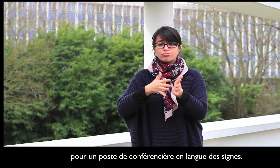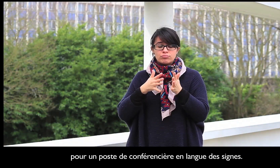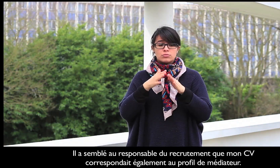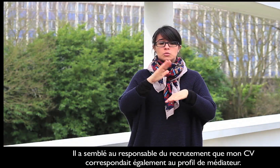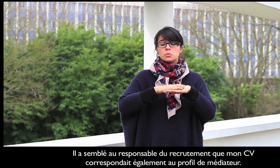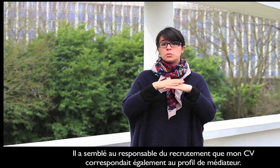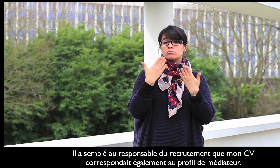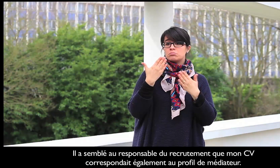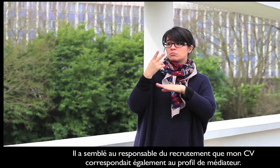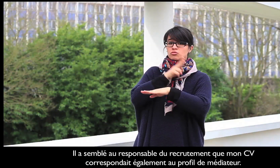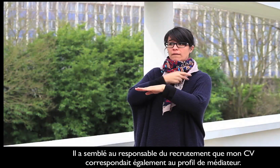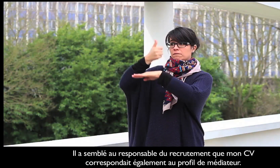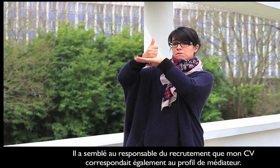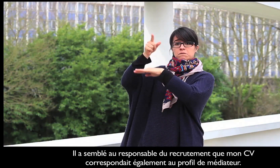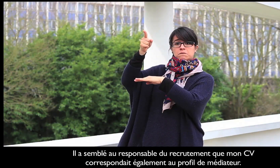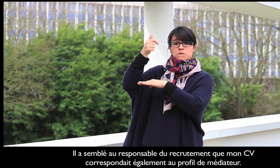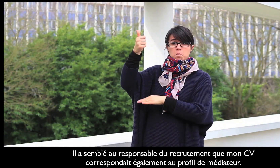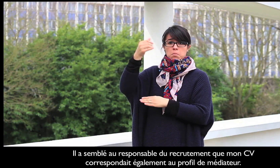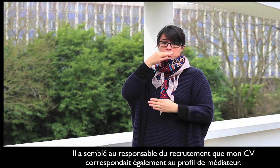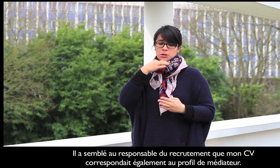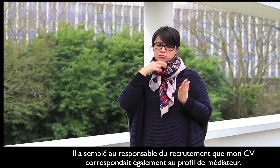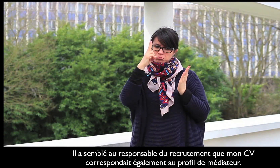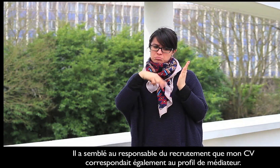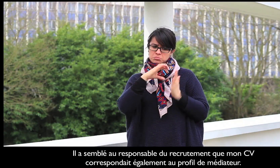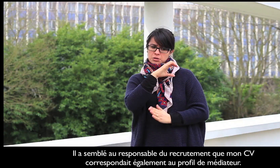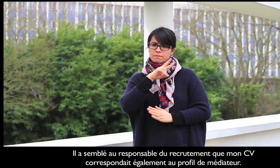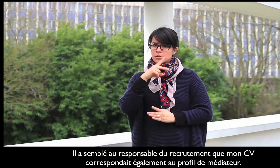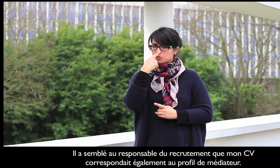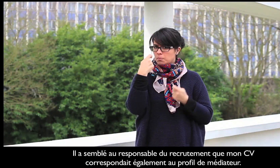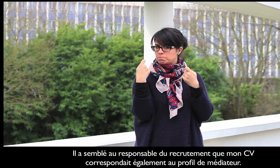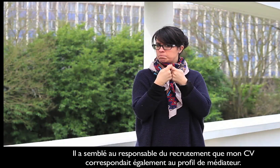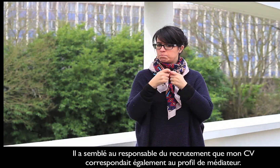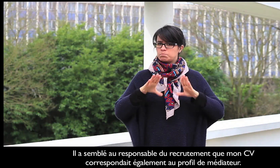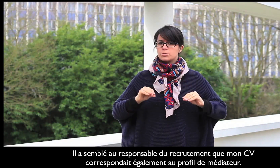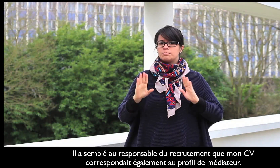Il a semblé aux responsables du recrutement que mon CV correspondait également au profil de médiateur.